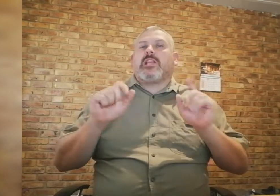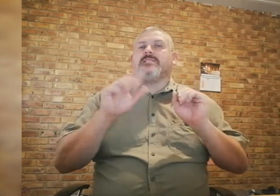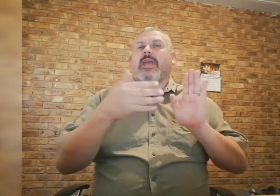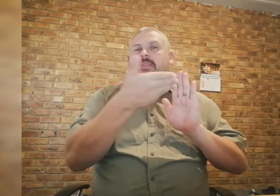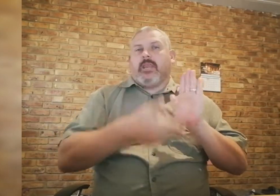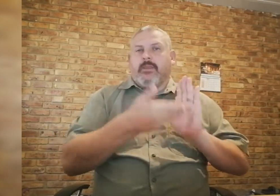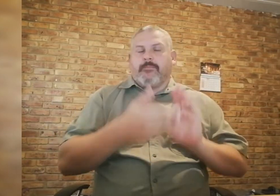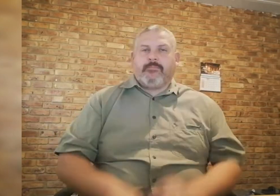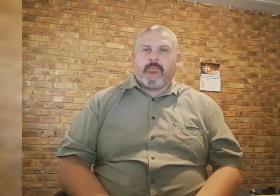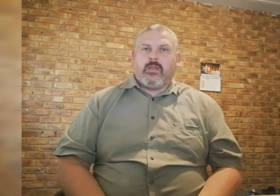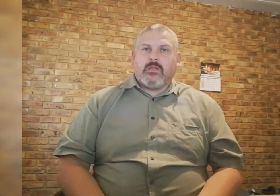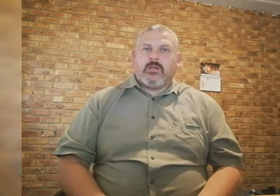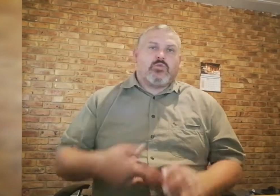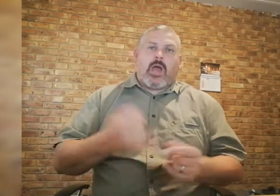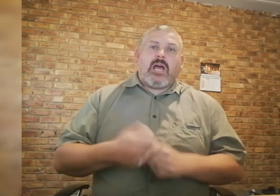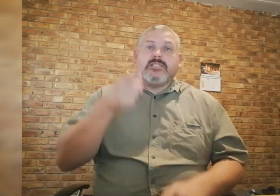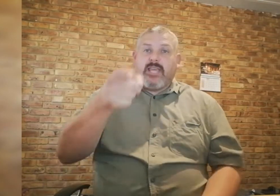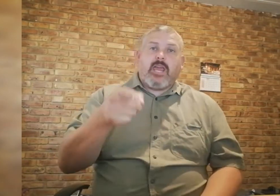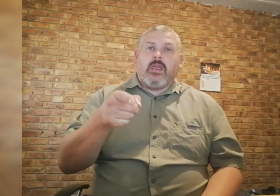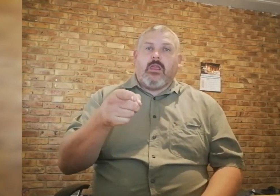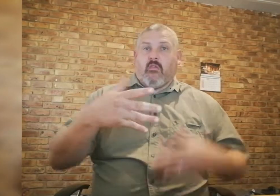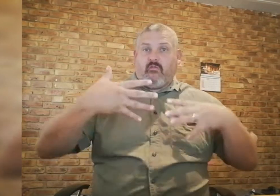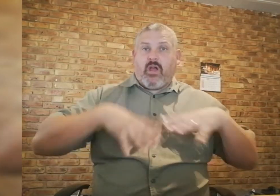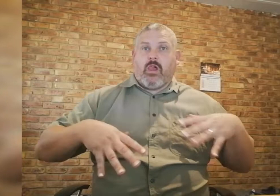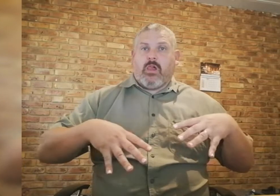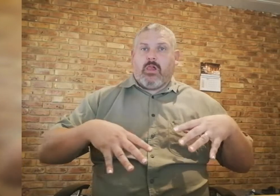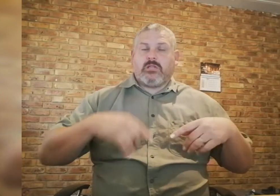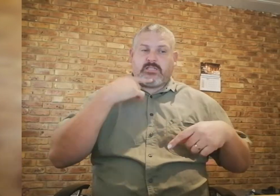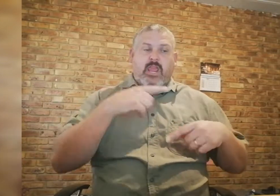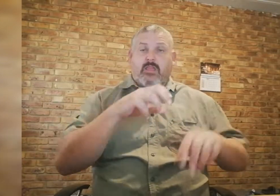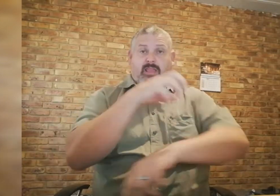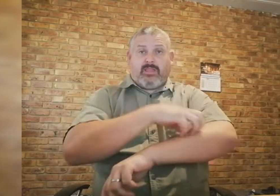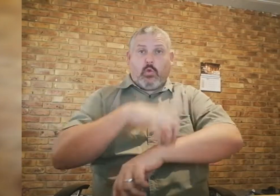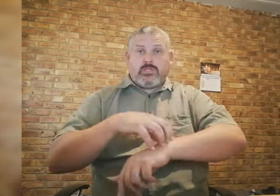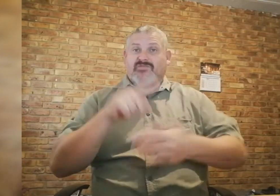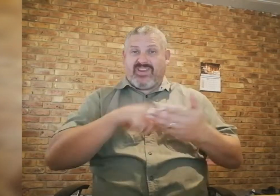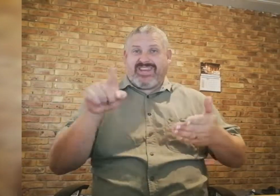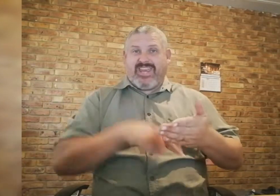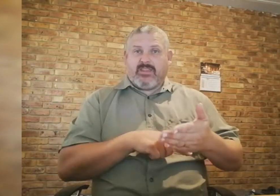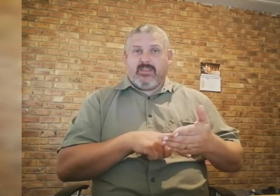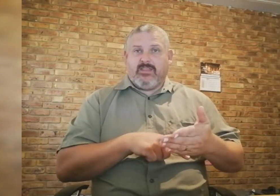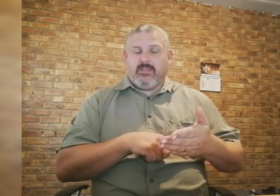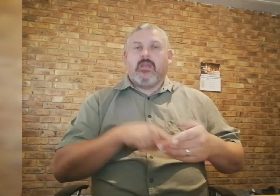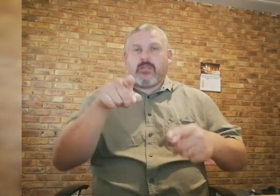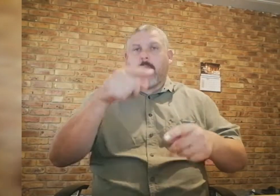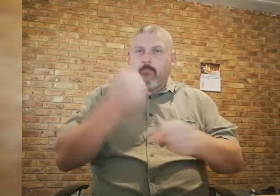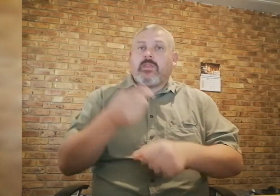Leviticus 19. So as jy wil sê tattoos verkeerd, dan moet